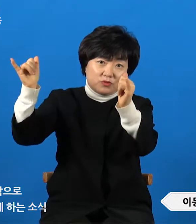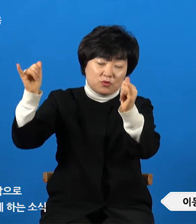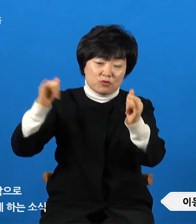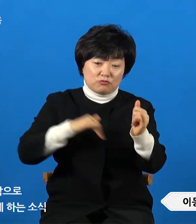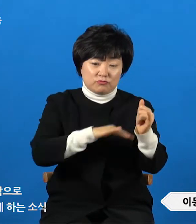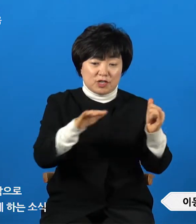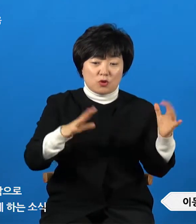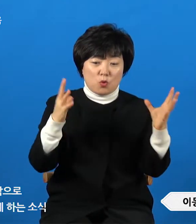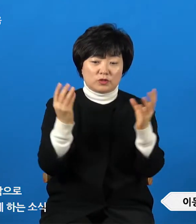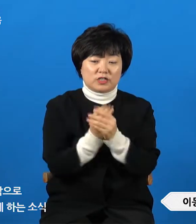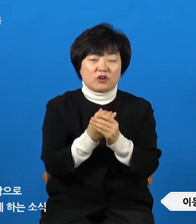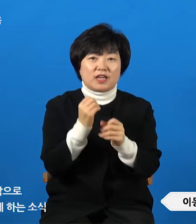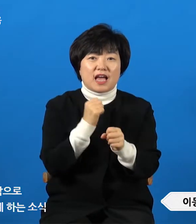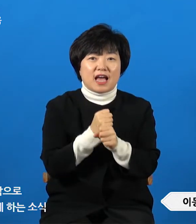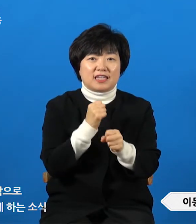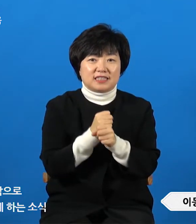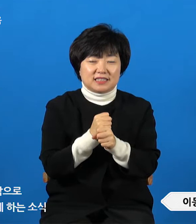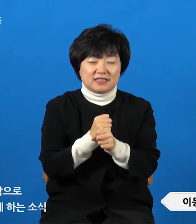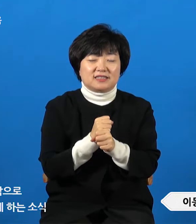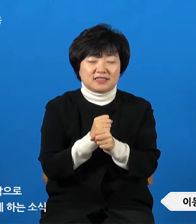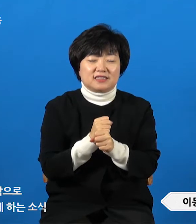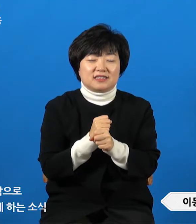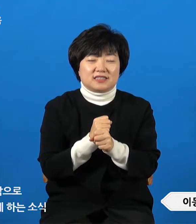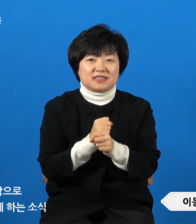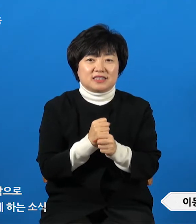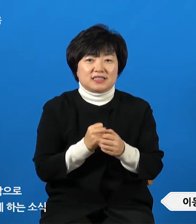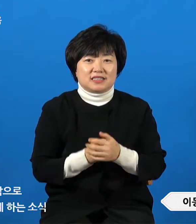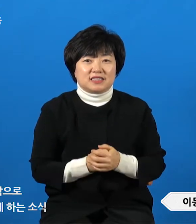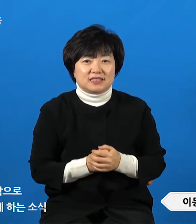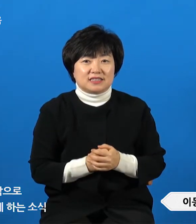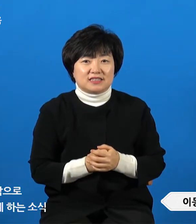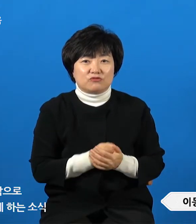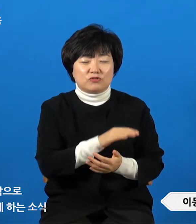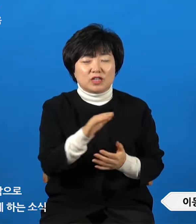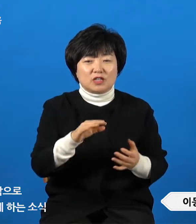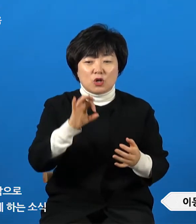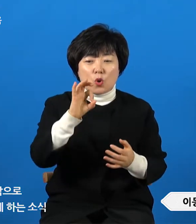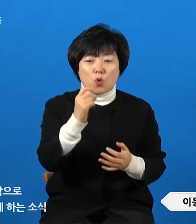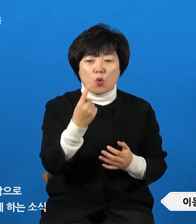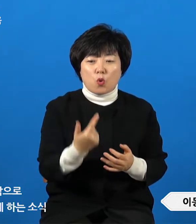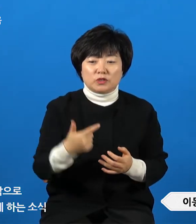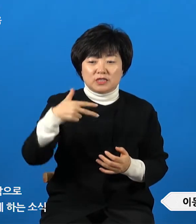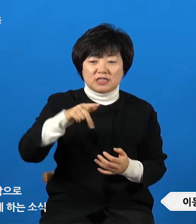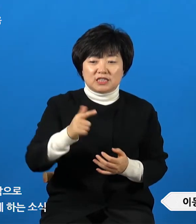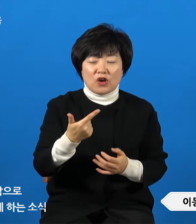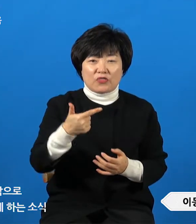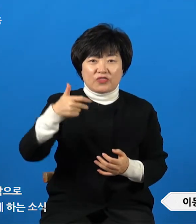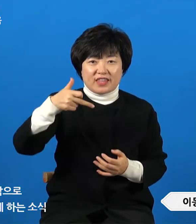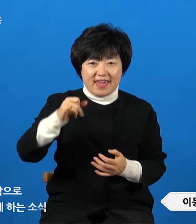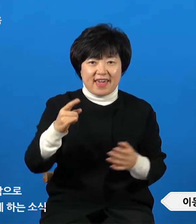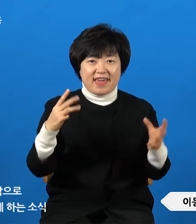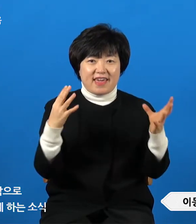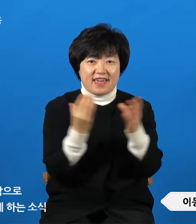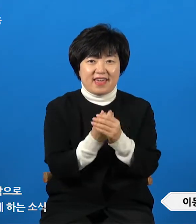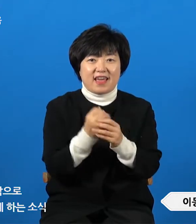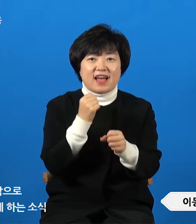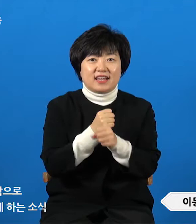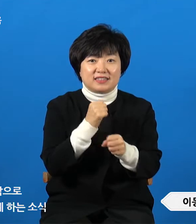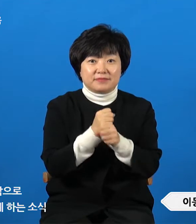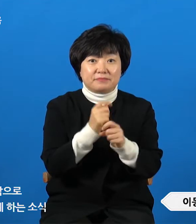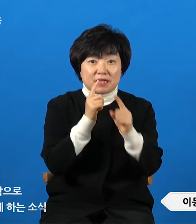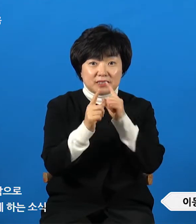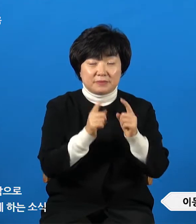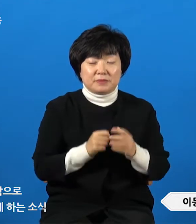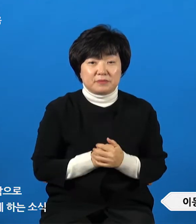소식입니다. 복음은 하나님의 사람으로서 저와 여러분을 온전케 만드는 메시지입니다. 바울은